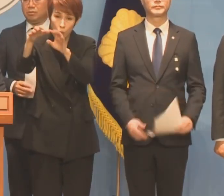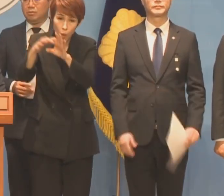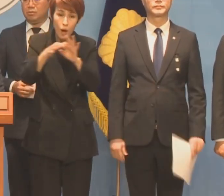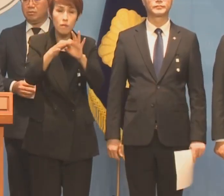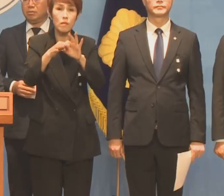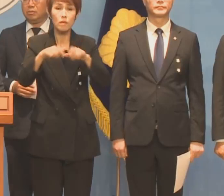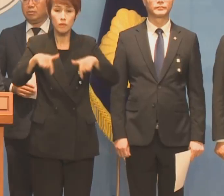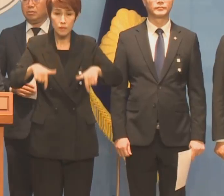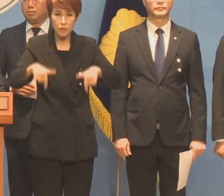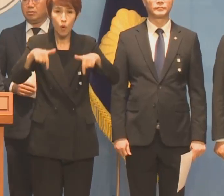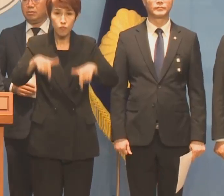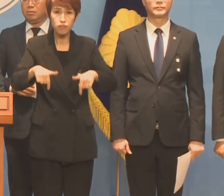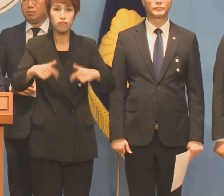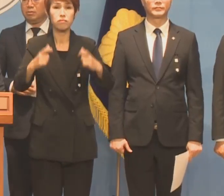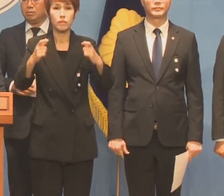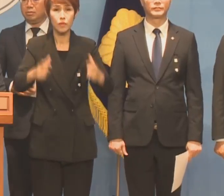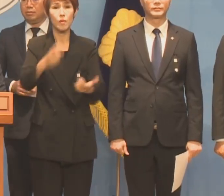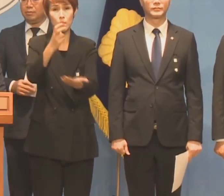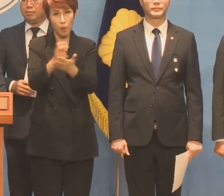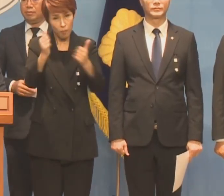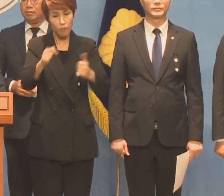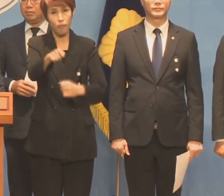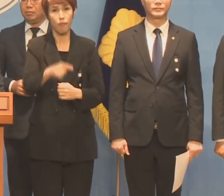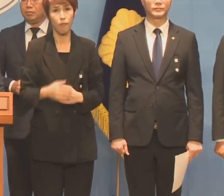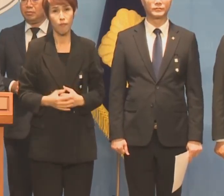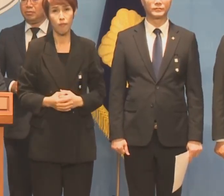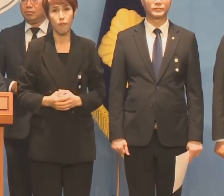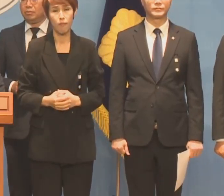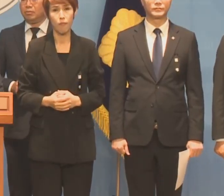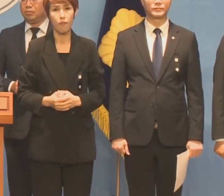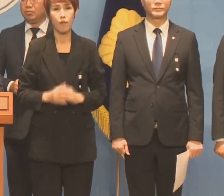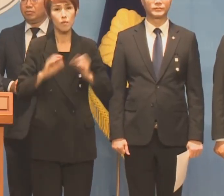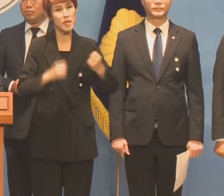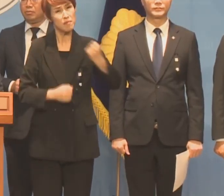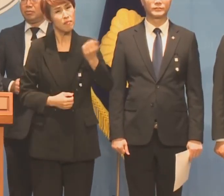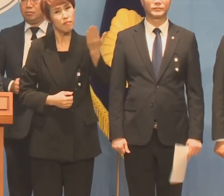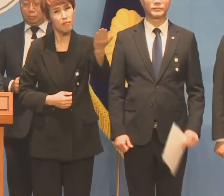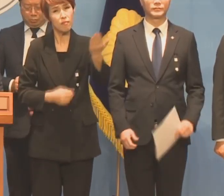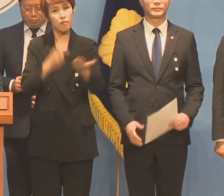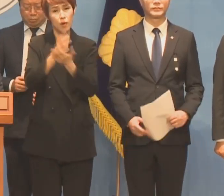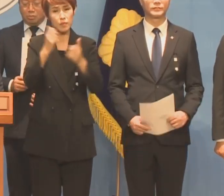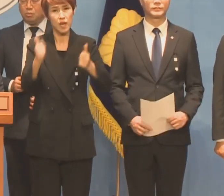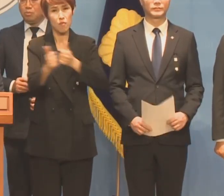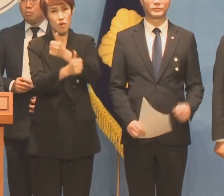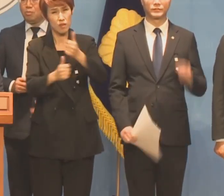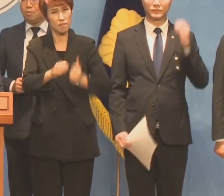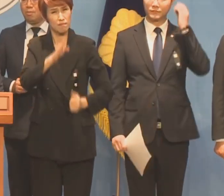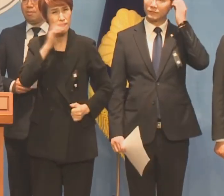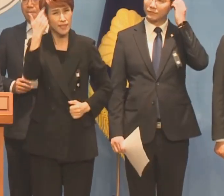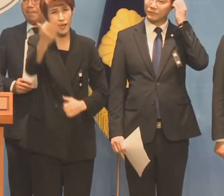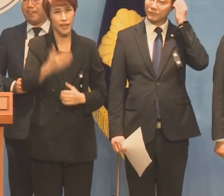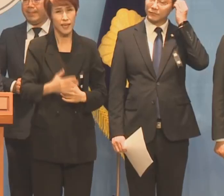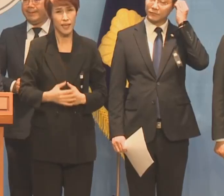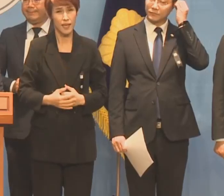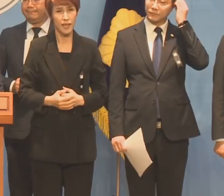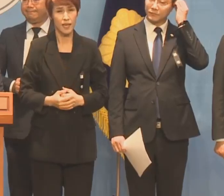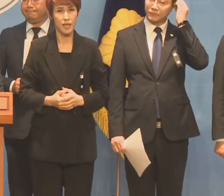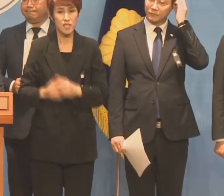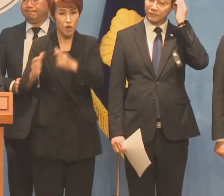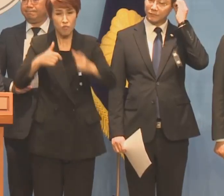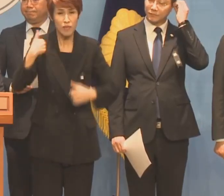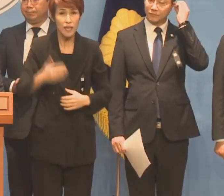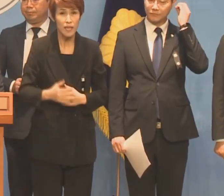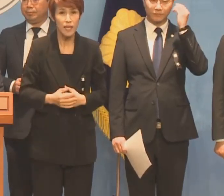관할이 서부지법이기 때문입니다. 그러고도 국민의힘은 법사위원 맞는 겁니까?